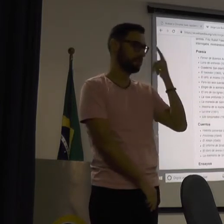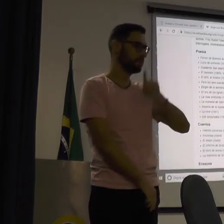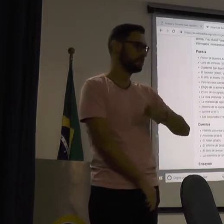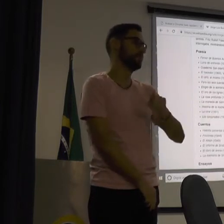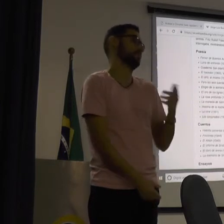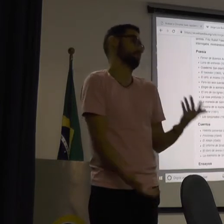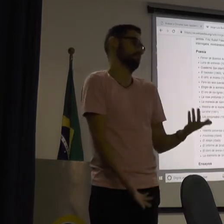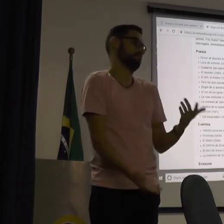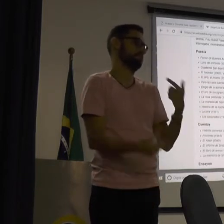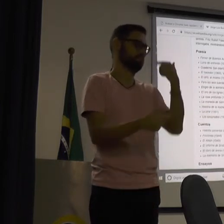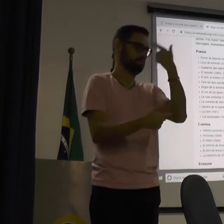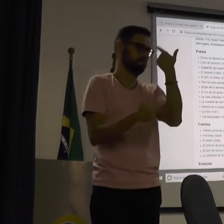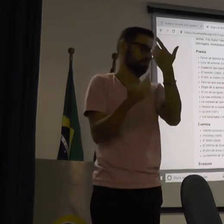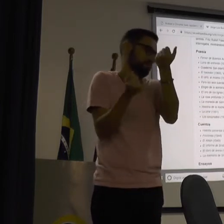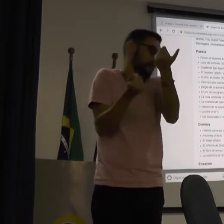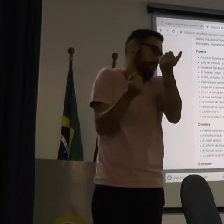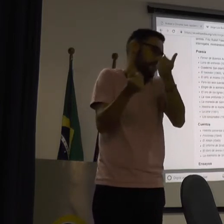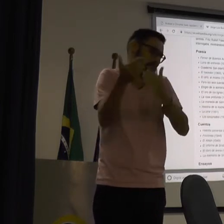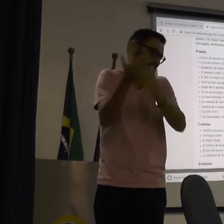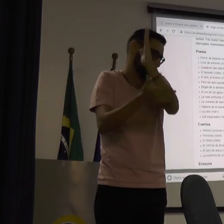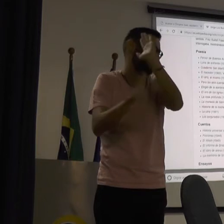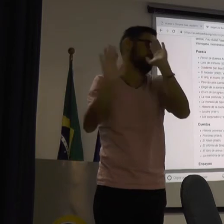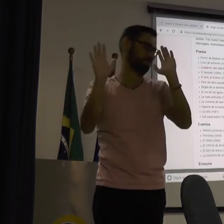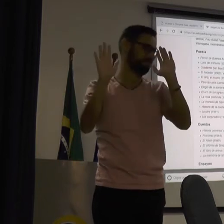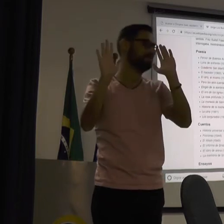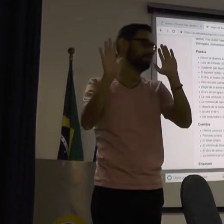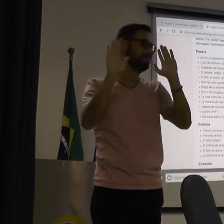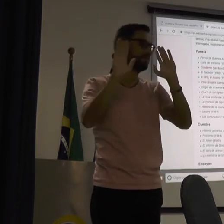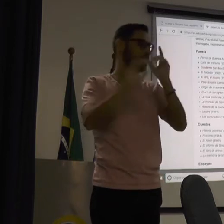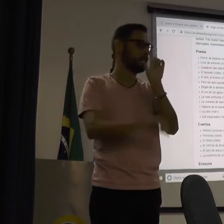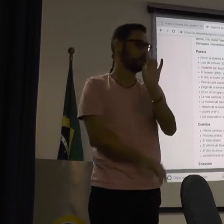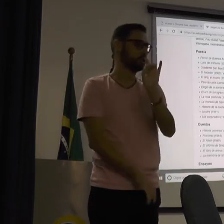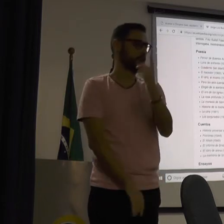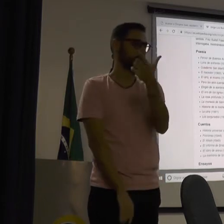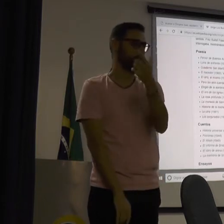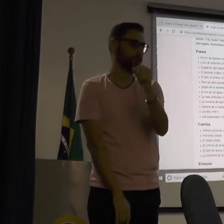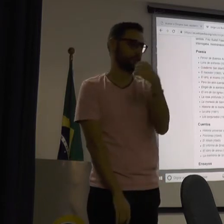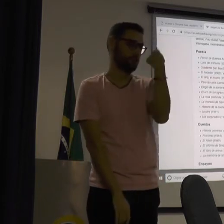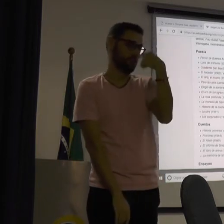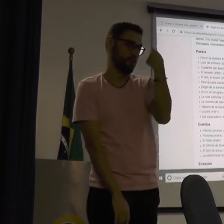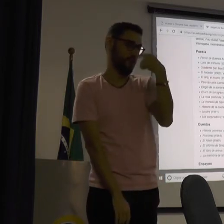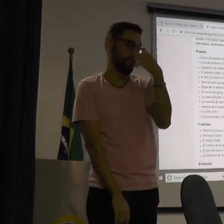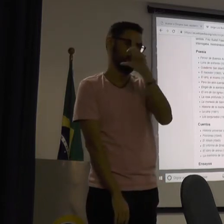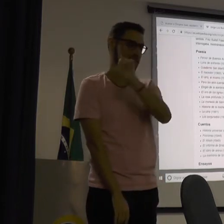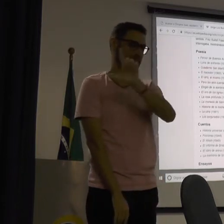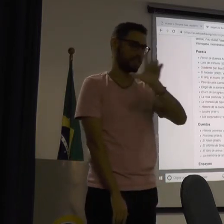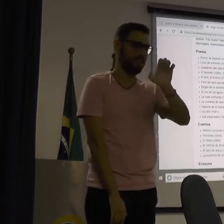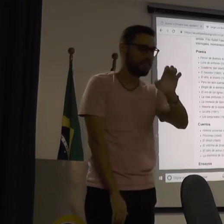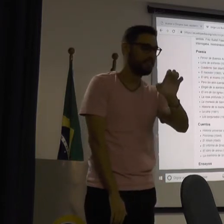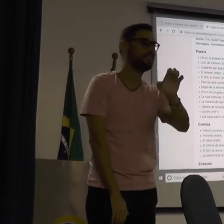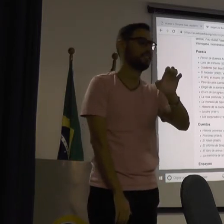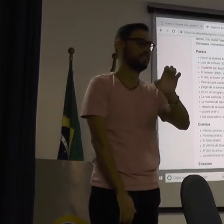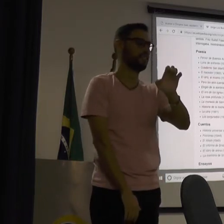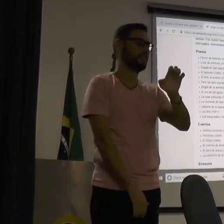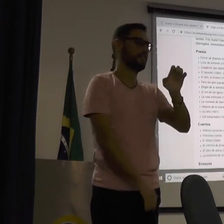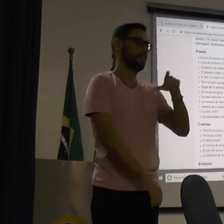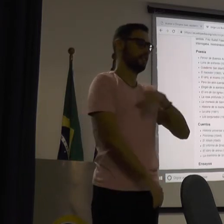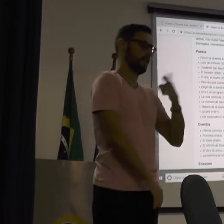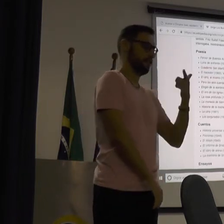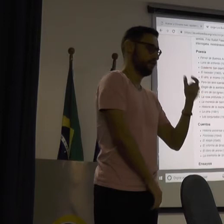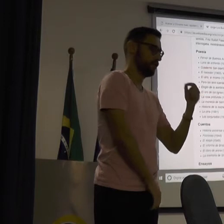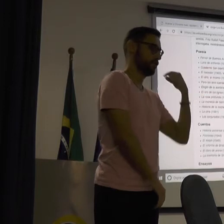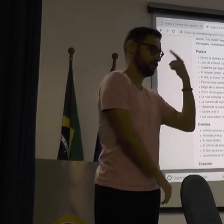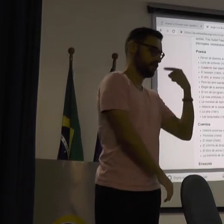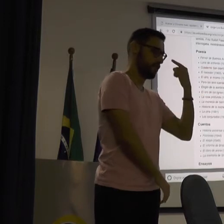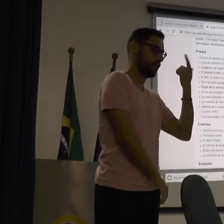que era de espanhol. E, aliás, era só 20 horas no DLL, eu tinha 20 horas ainda em educação. Eu demorei 10